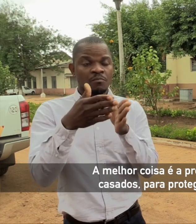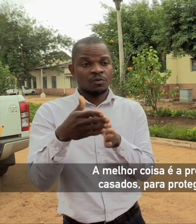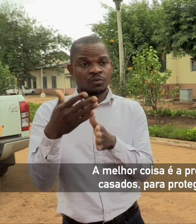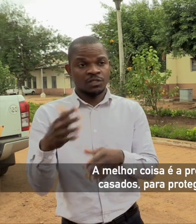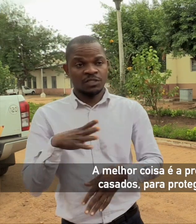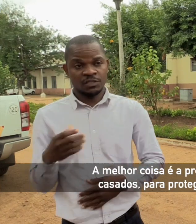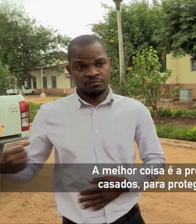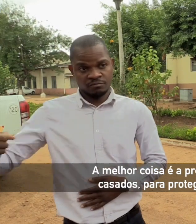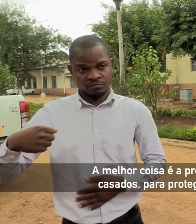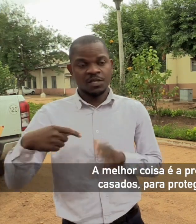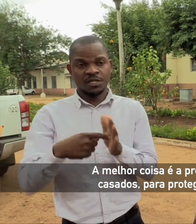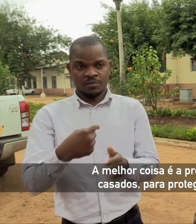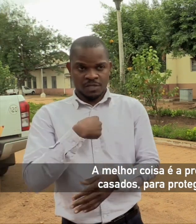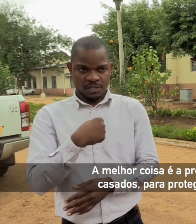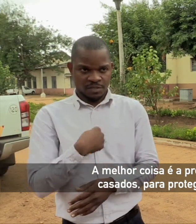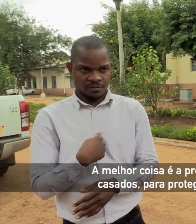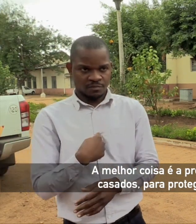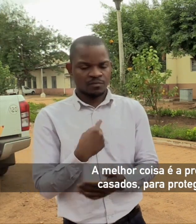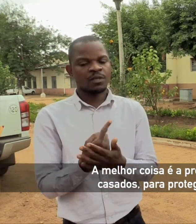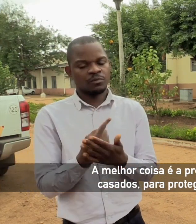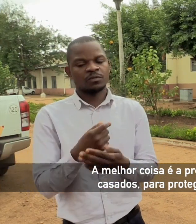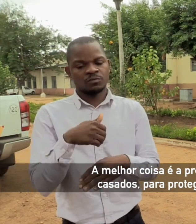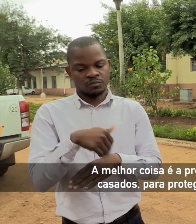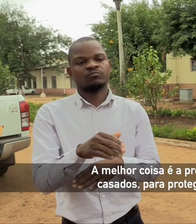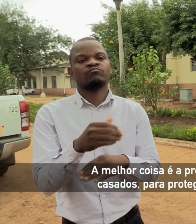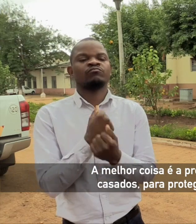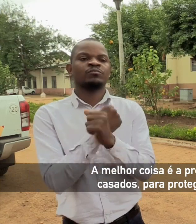casaram como nós, devemos nos prevenir, boa coisa.